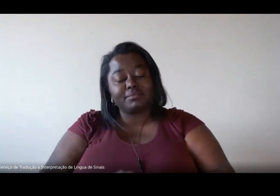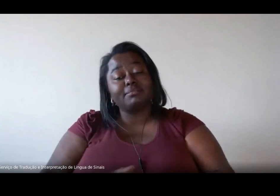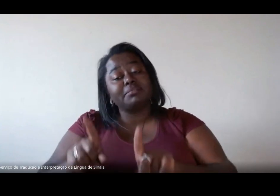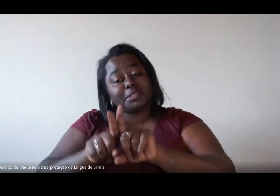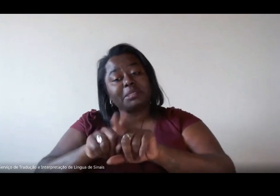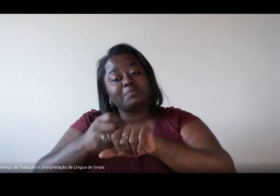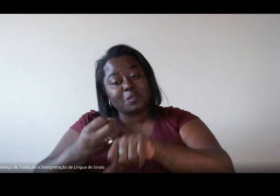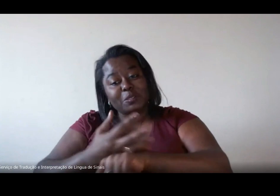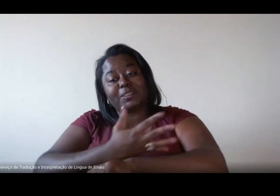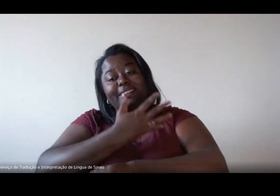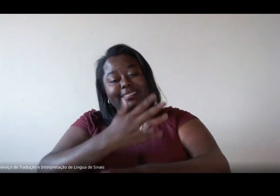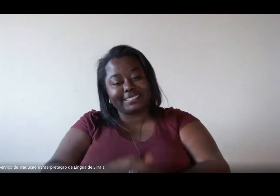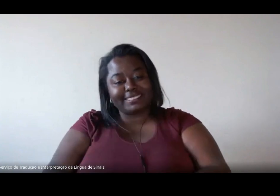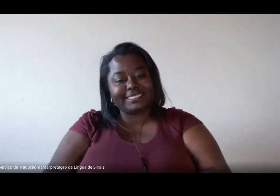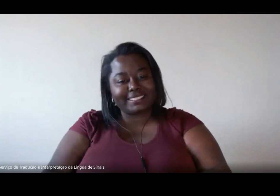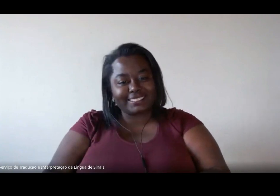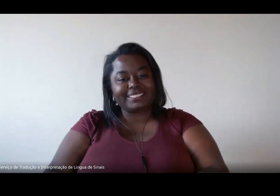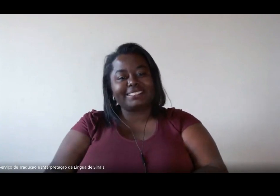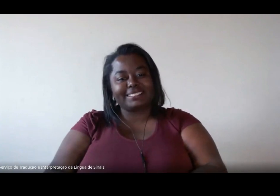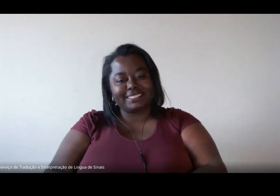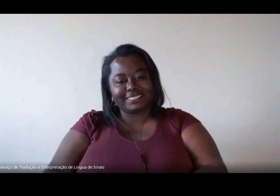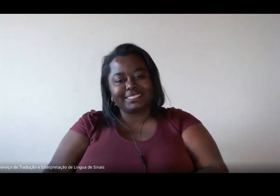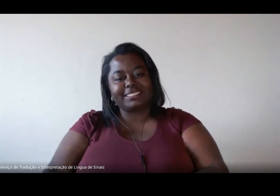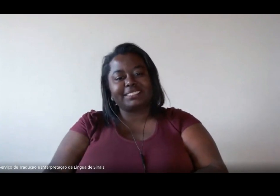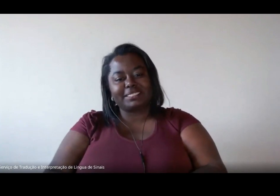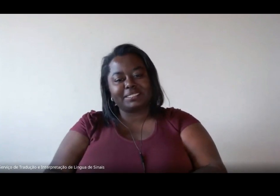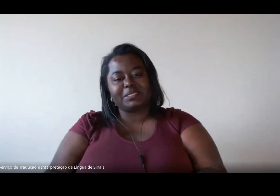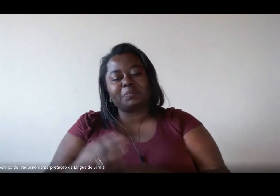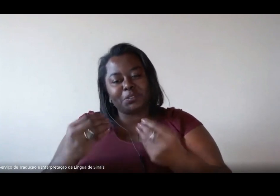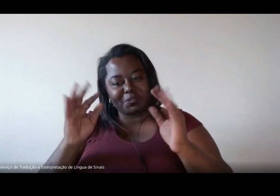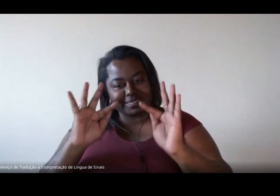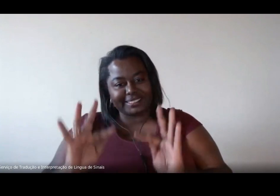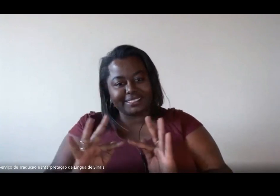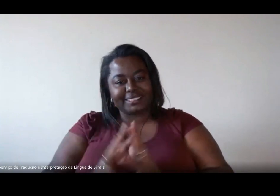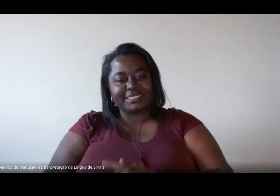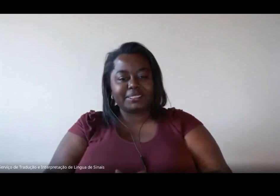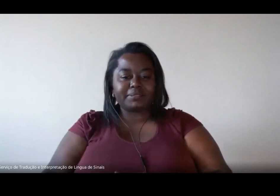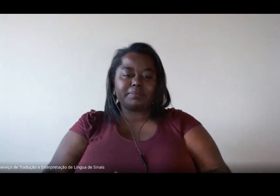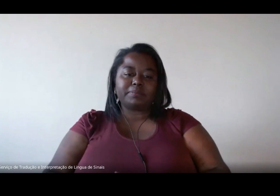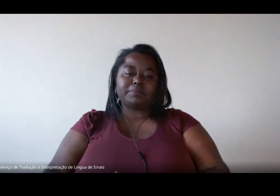né? Emocionante, né? Muito feliz. Muito feliz.